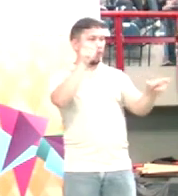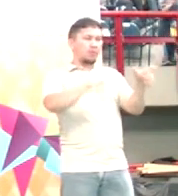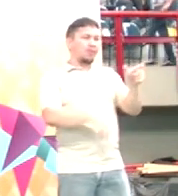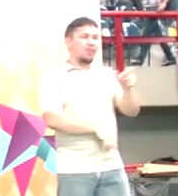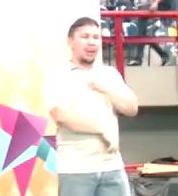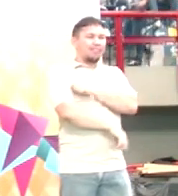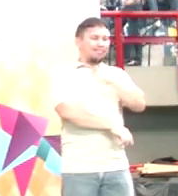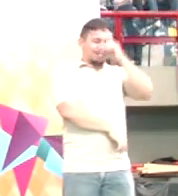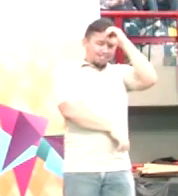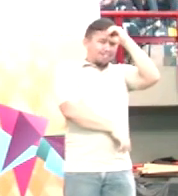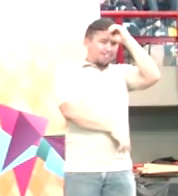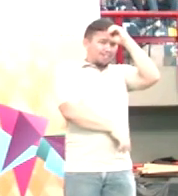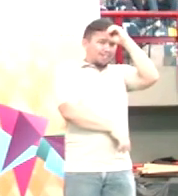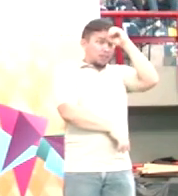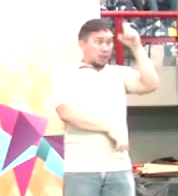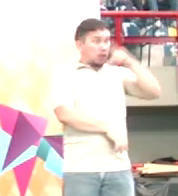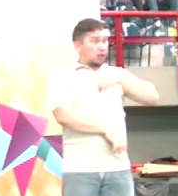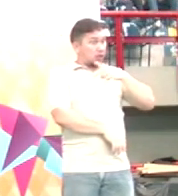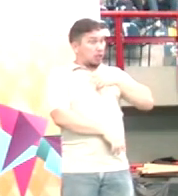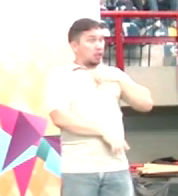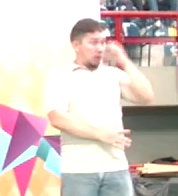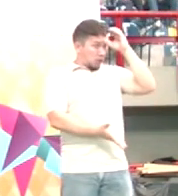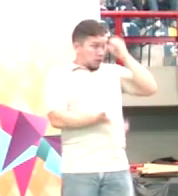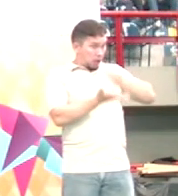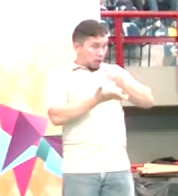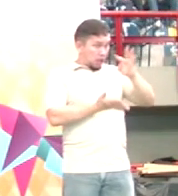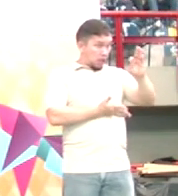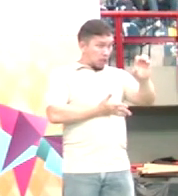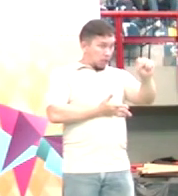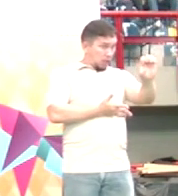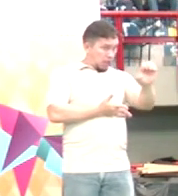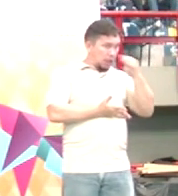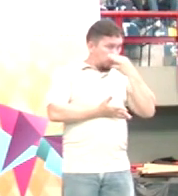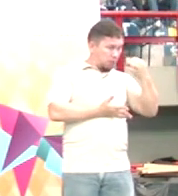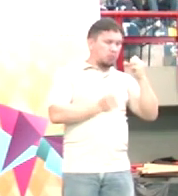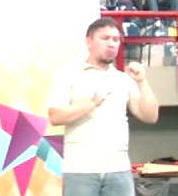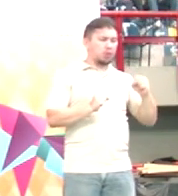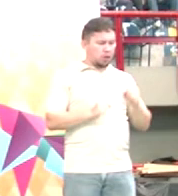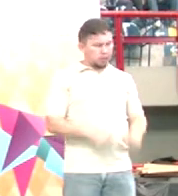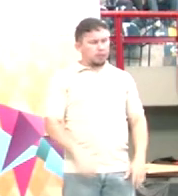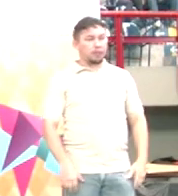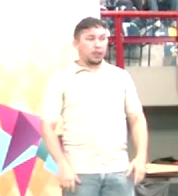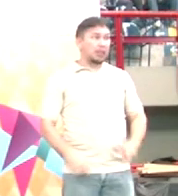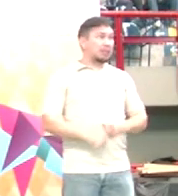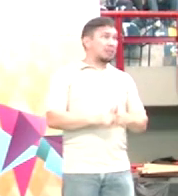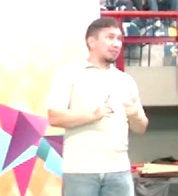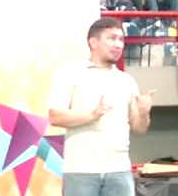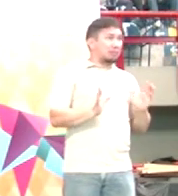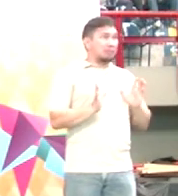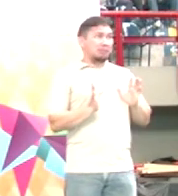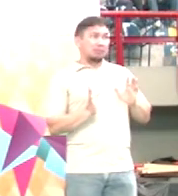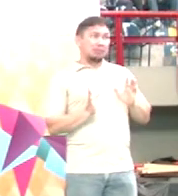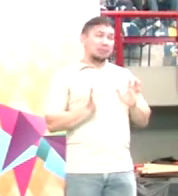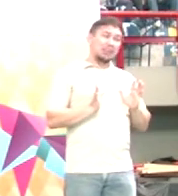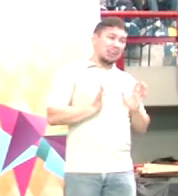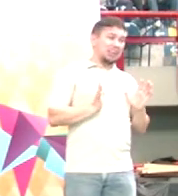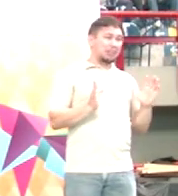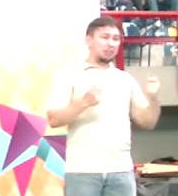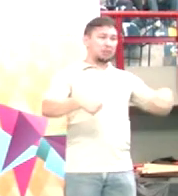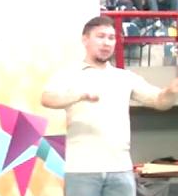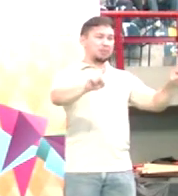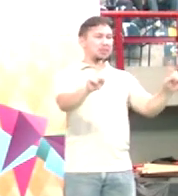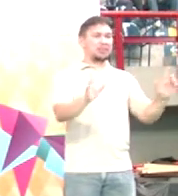não sabe. Na tese, pode existir um argumento? Pode, mas eu acho que nem vai ter